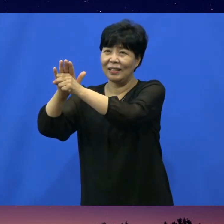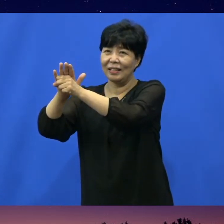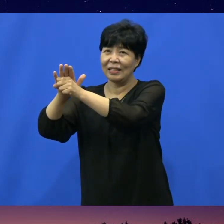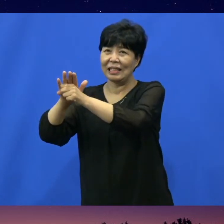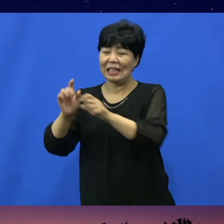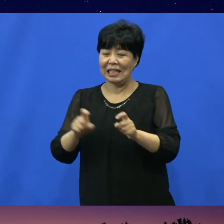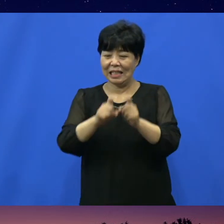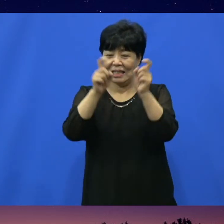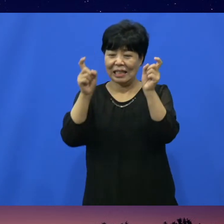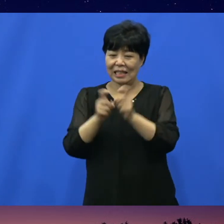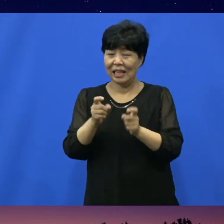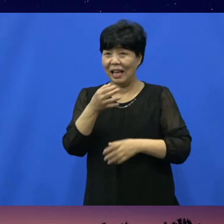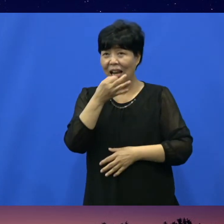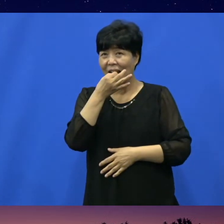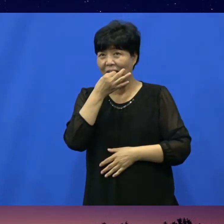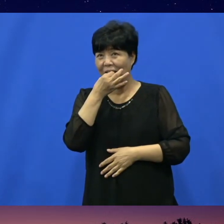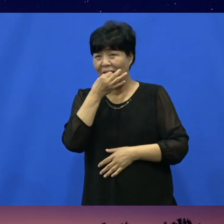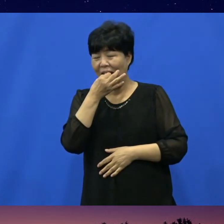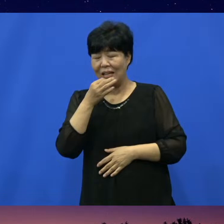아니니까. 조건적인 사랑이 아니니까.